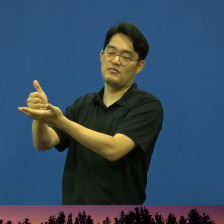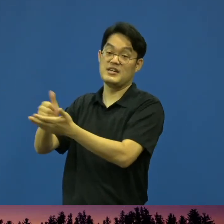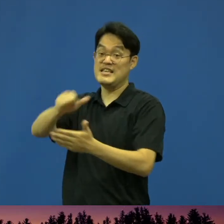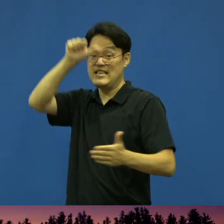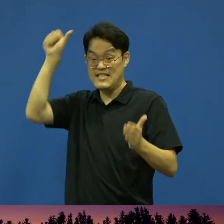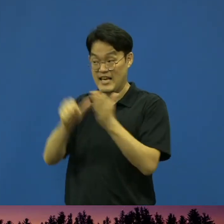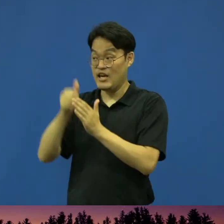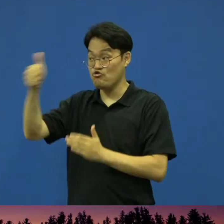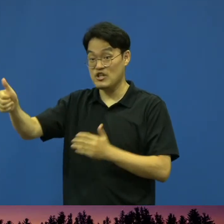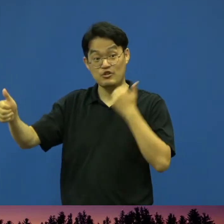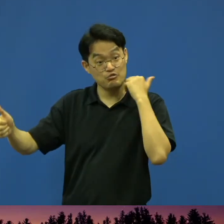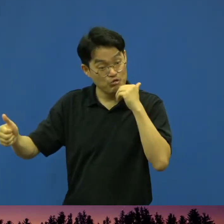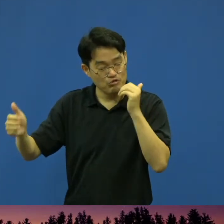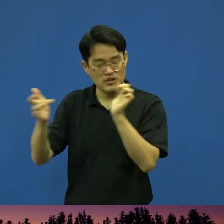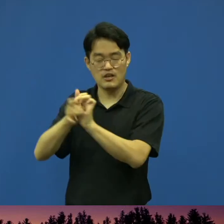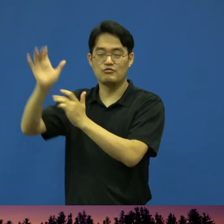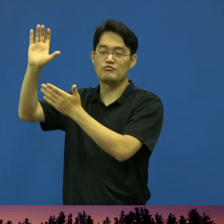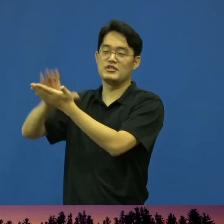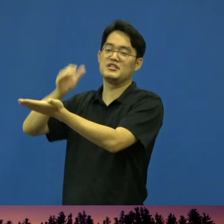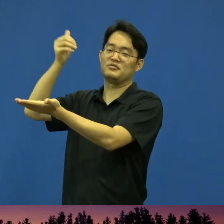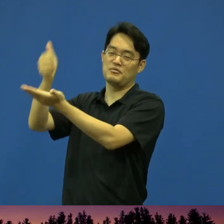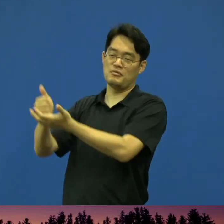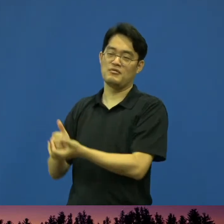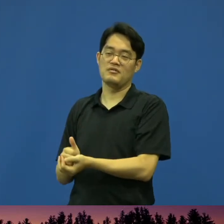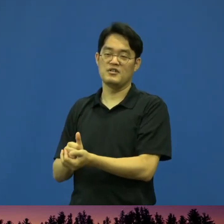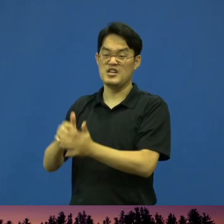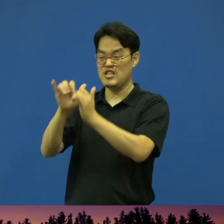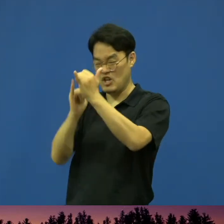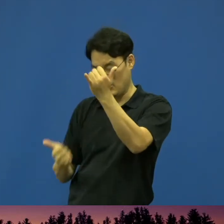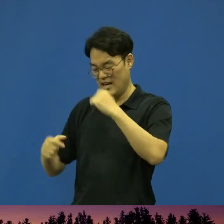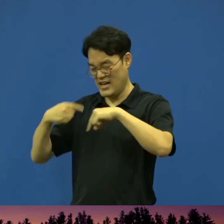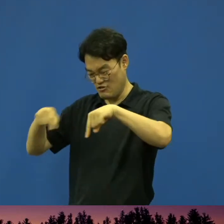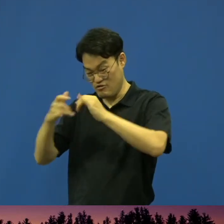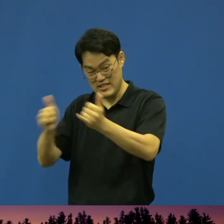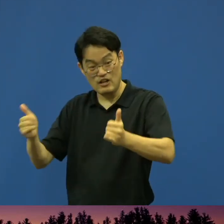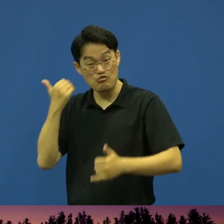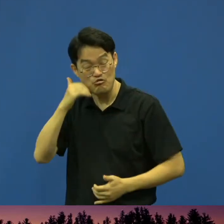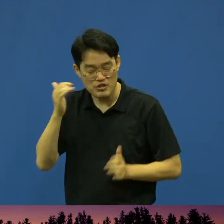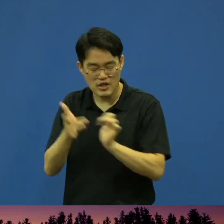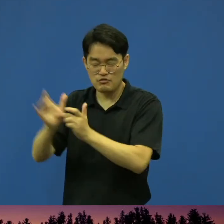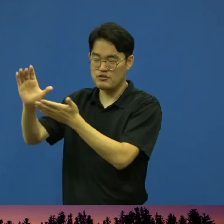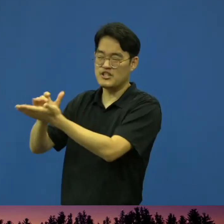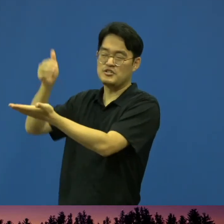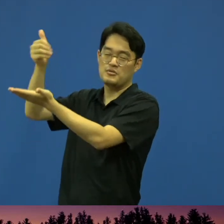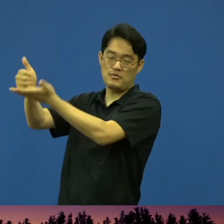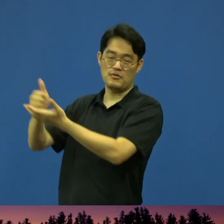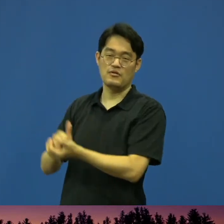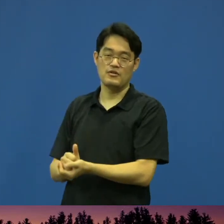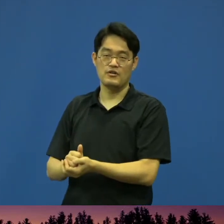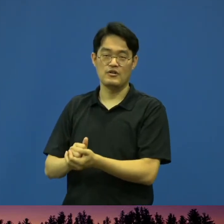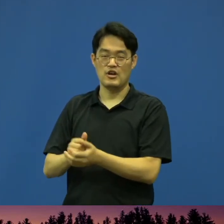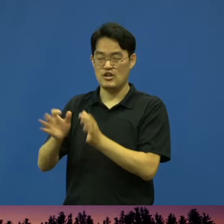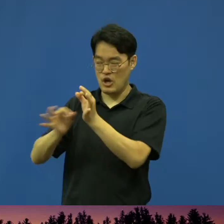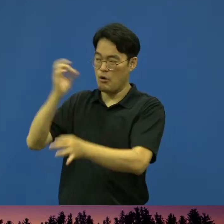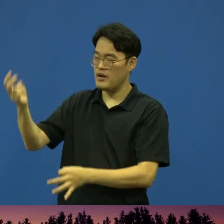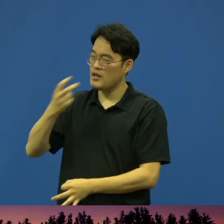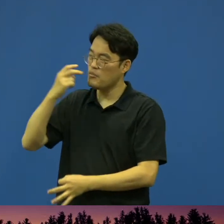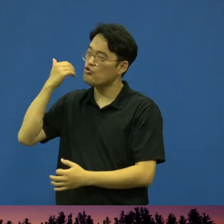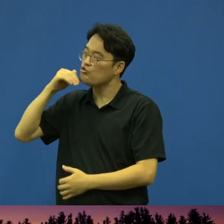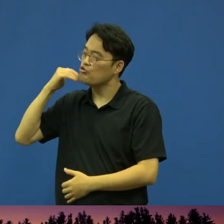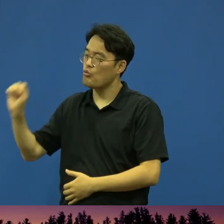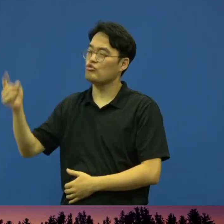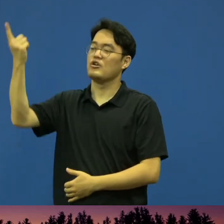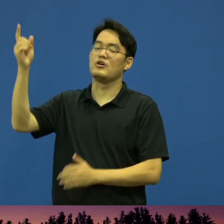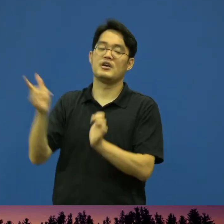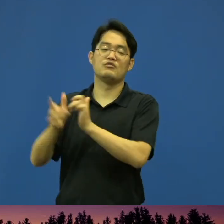인생의 주인은 누구가 되어야 합니까? 역사의 주권자는 누구십니까? 영원한 생명은 누구로부터